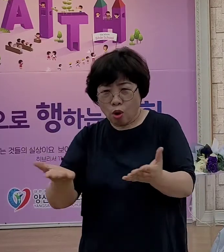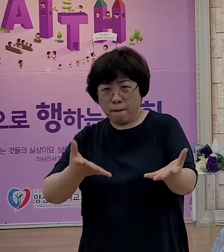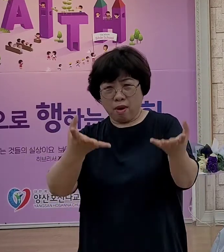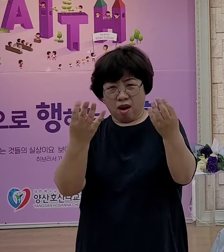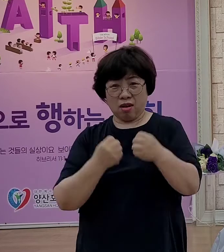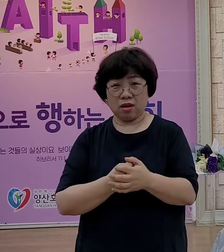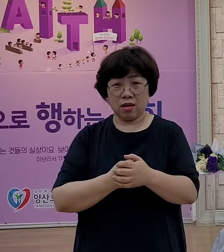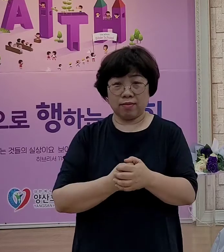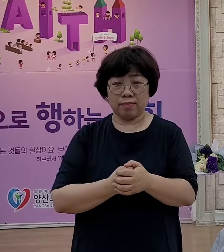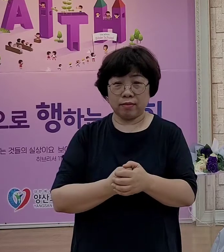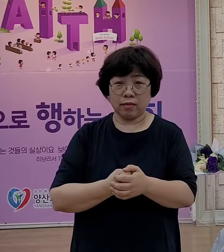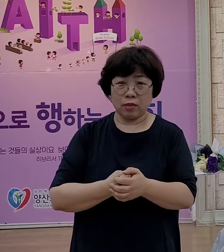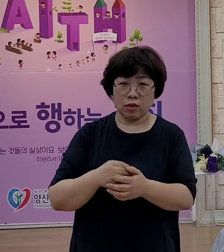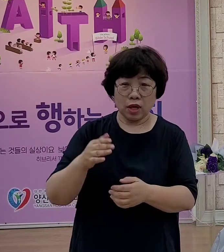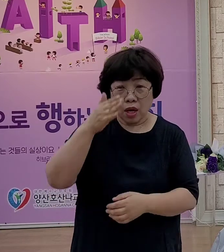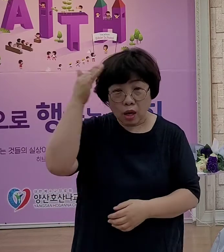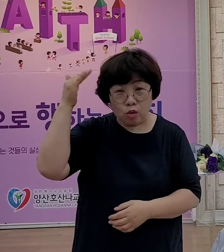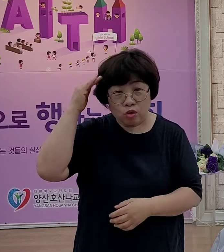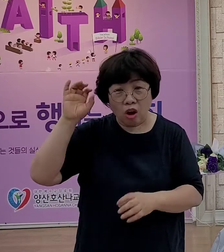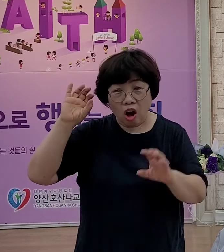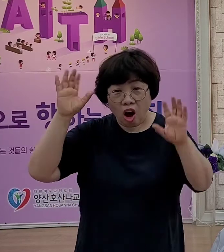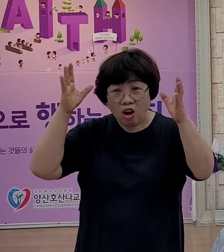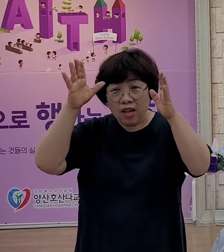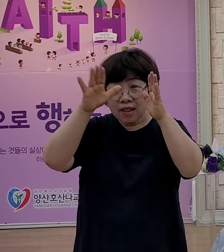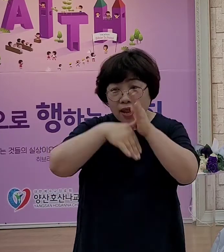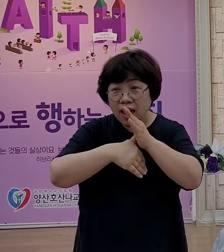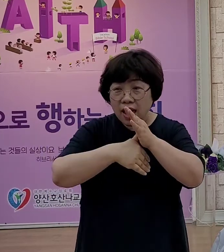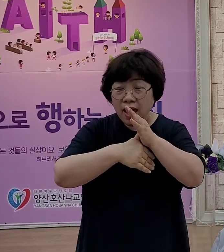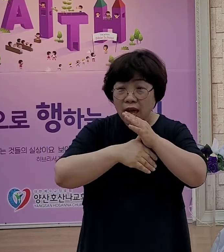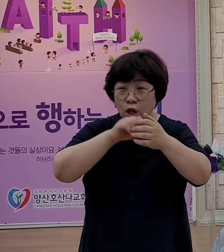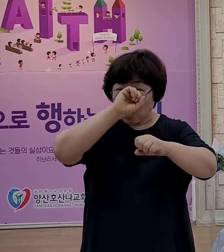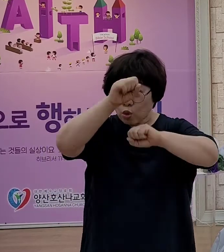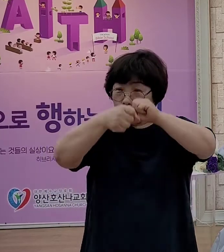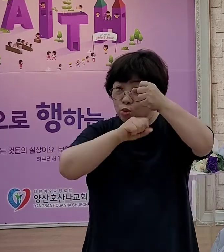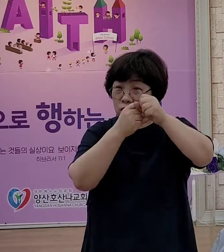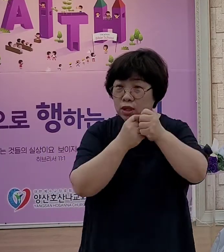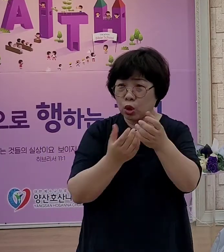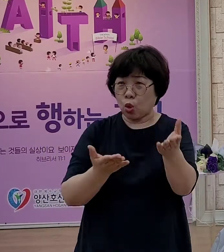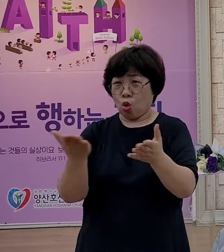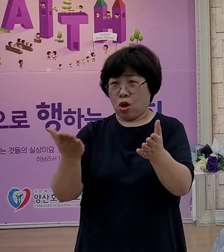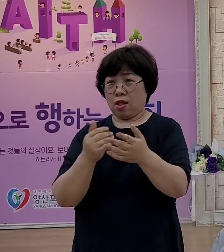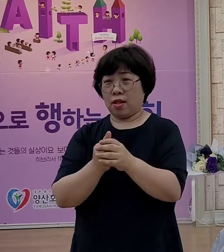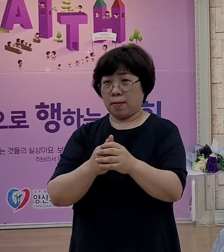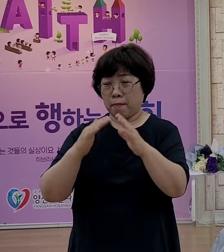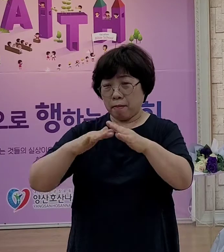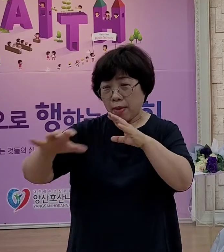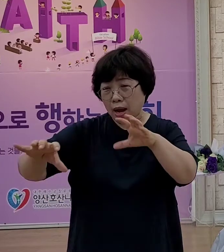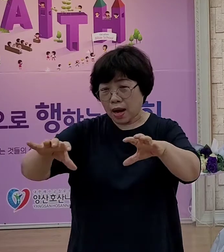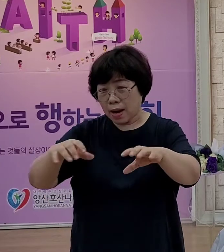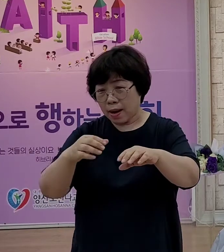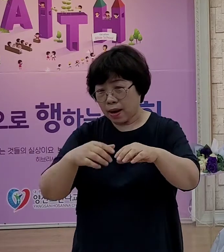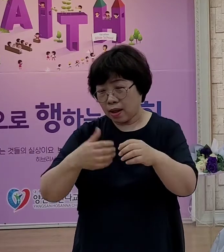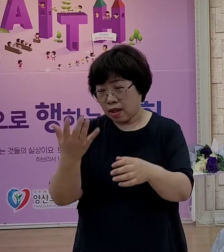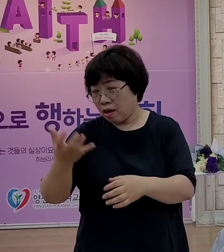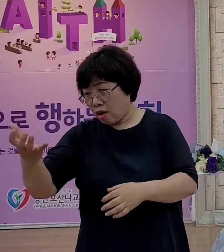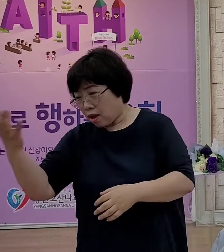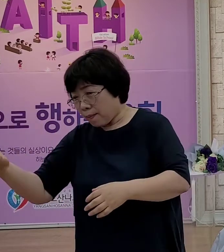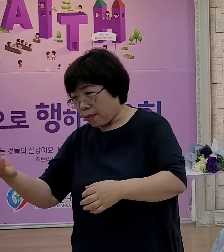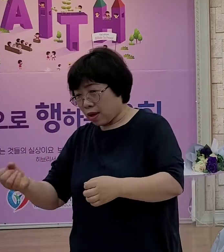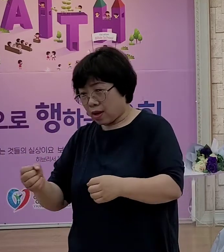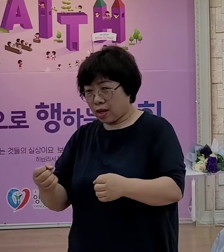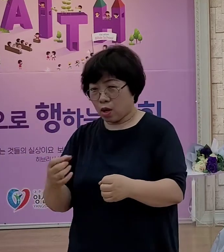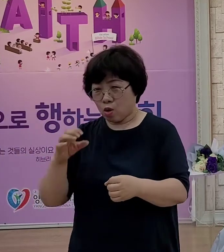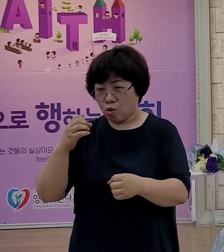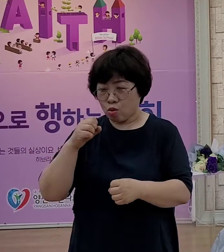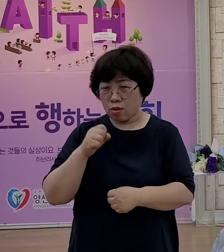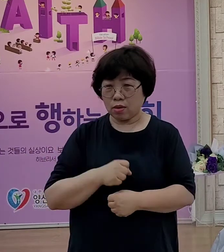것도 있지 않습니까? 우리나라도 저희 어릴 때는 막 동네마다 다니면서 서커스도 하고 막 했거든요. 원숭이가 자전거도 타고